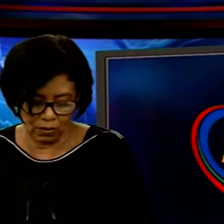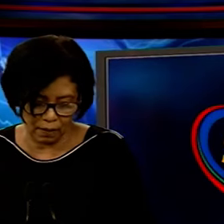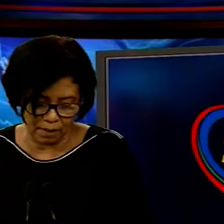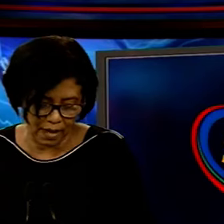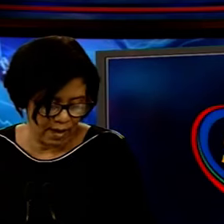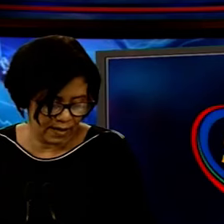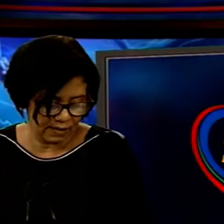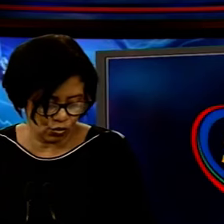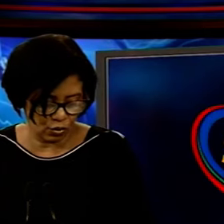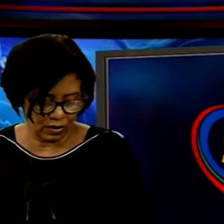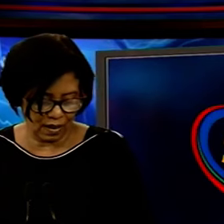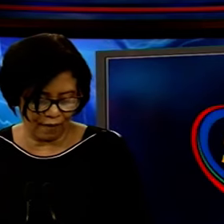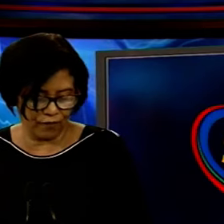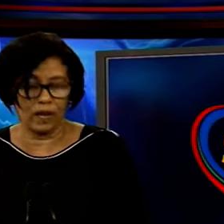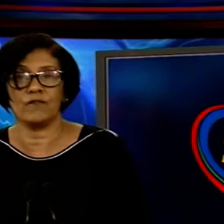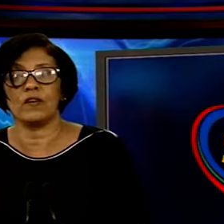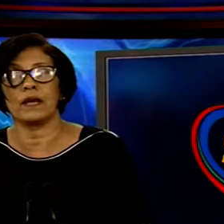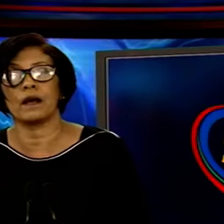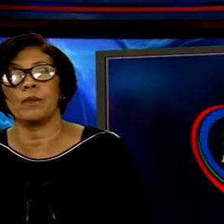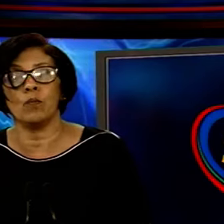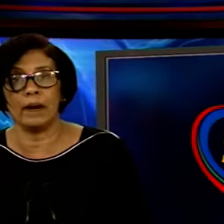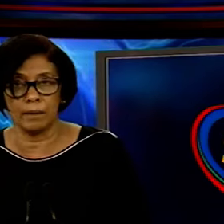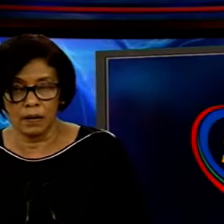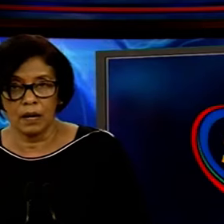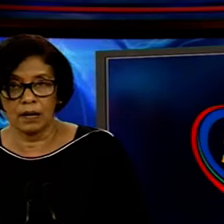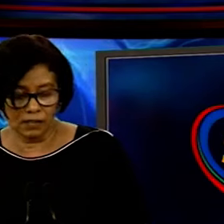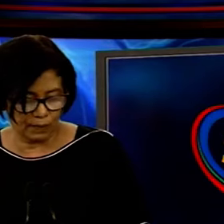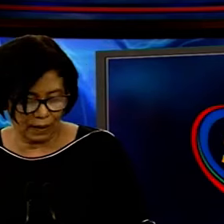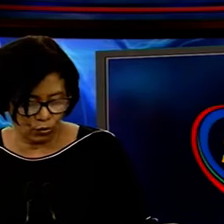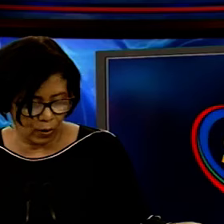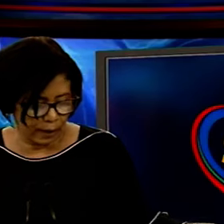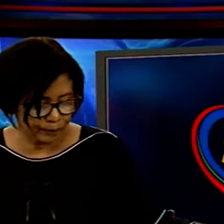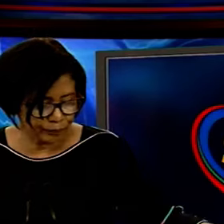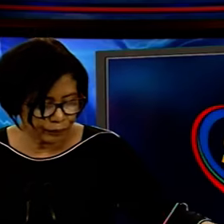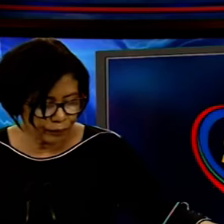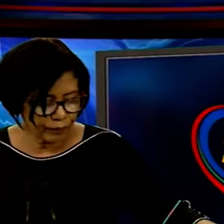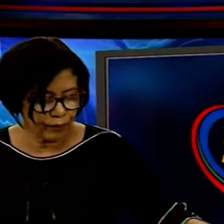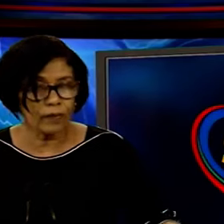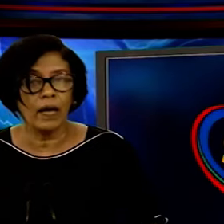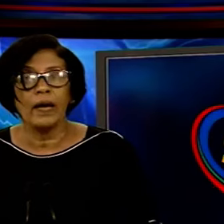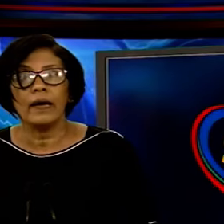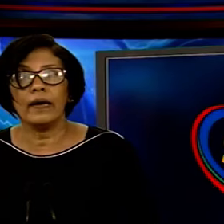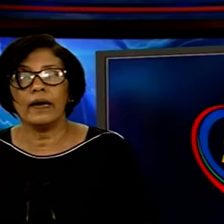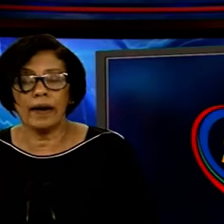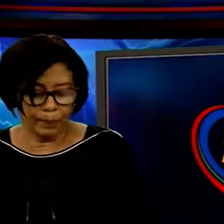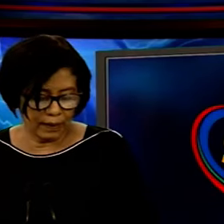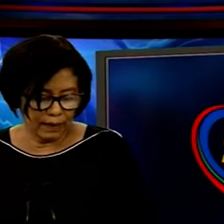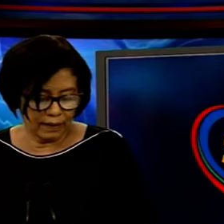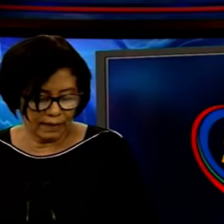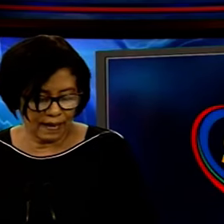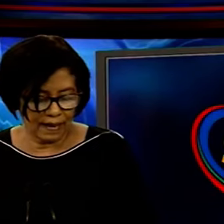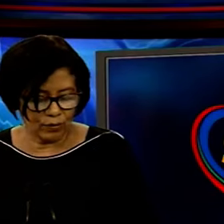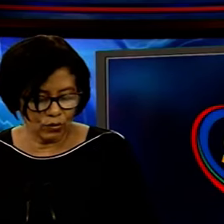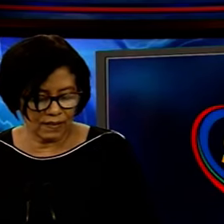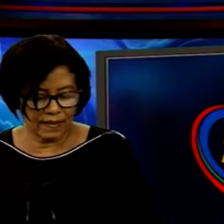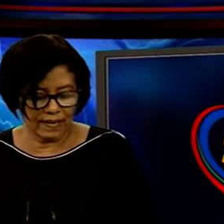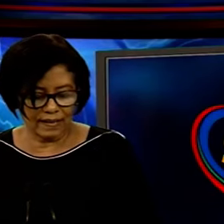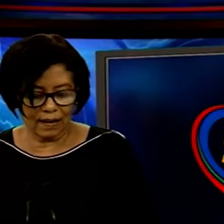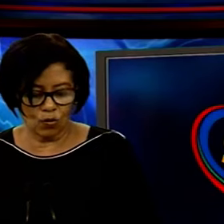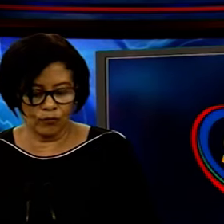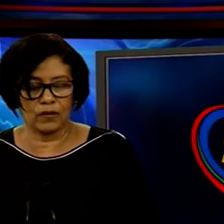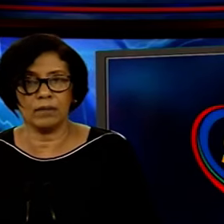autres bien et si autres dans la fièvre et qu'un problème respiratoire. Et après ça l'annonce